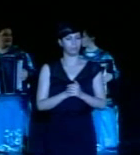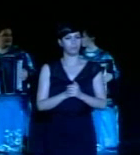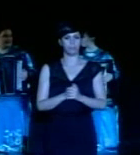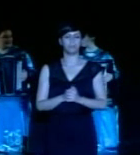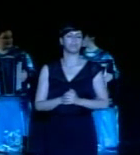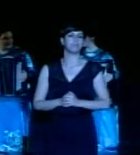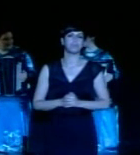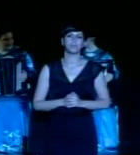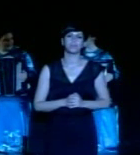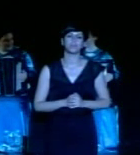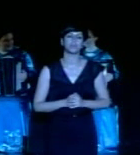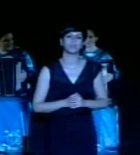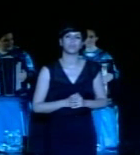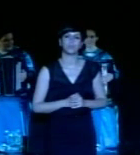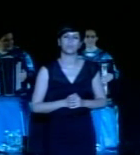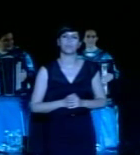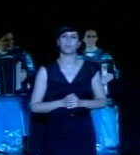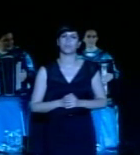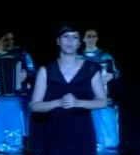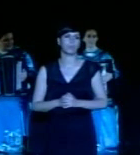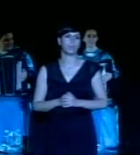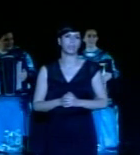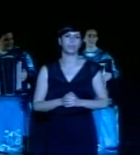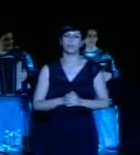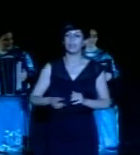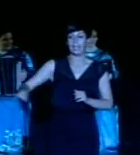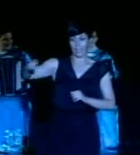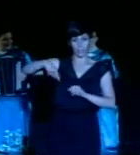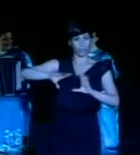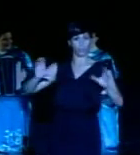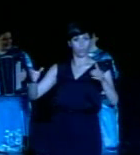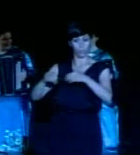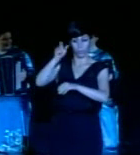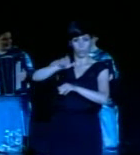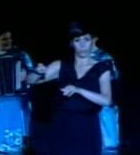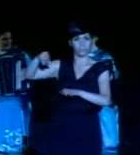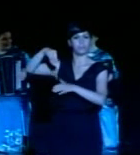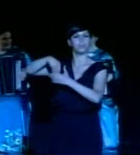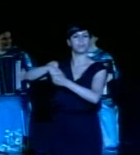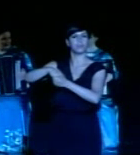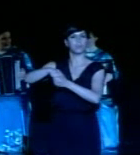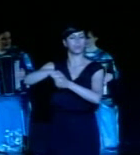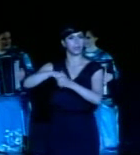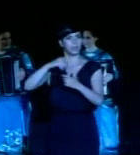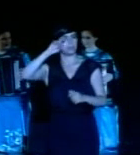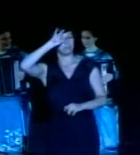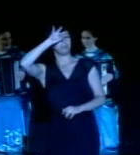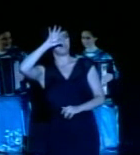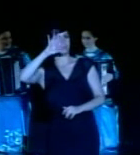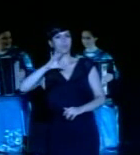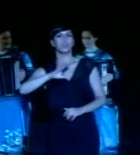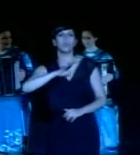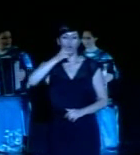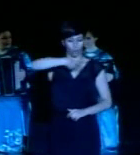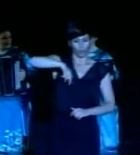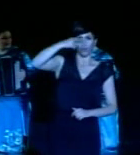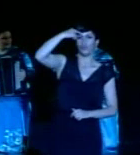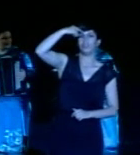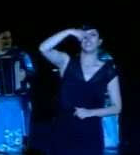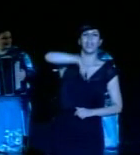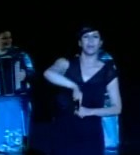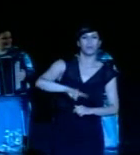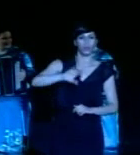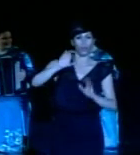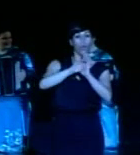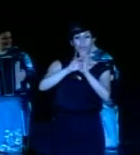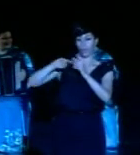ese aspecto. Se han sorprendido mucho de que en el festival supiéramos que tenemos códigos